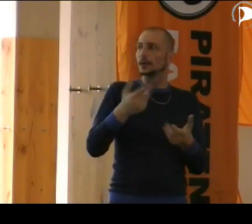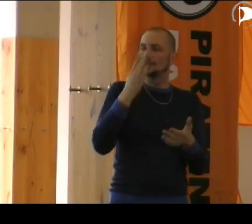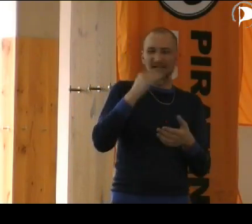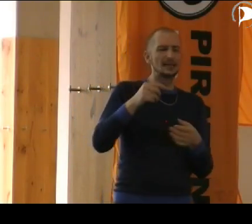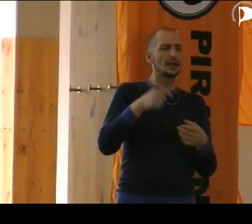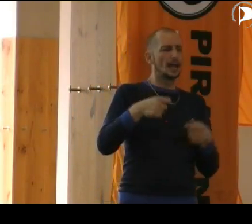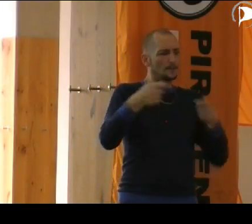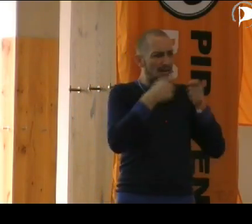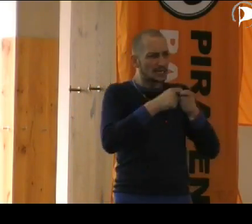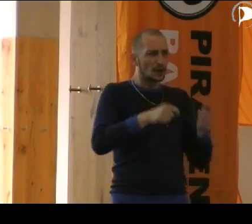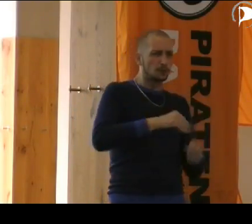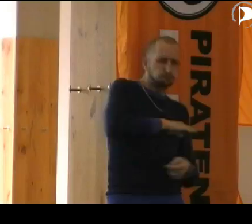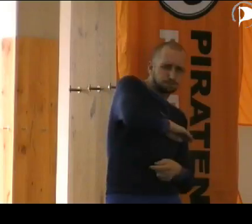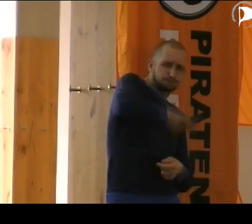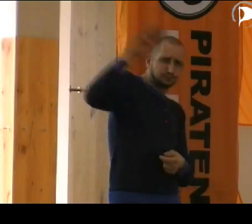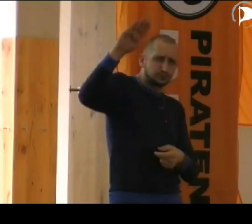visionen